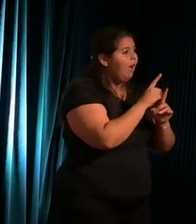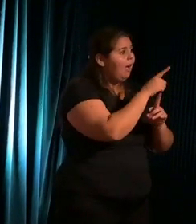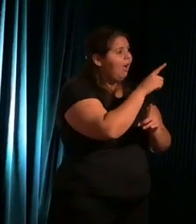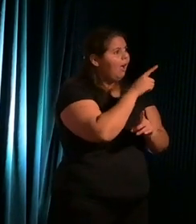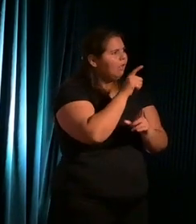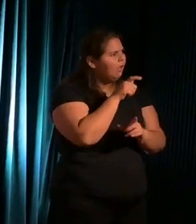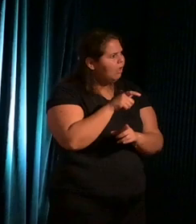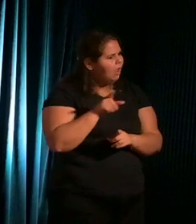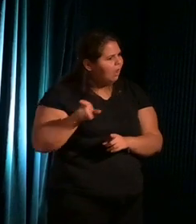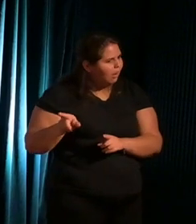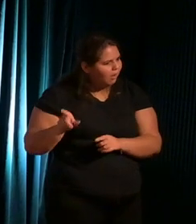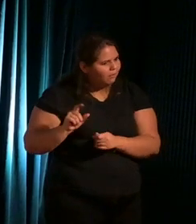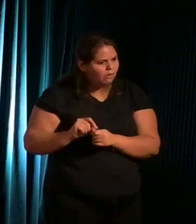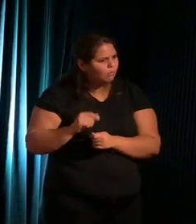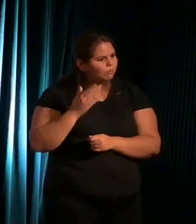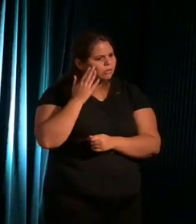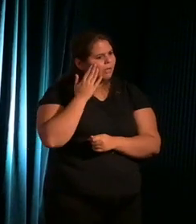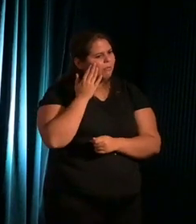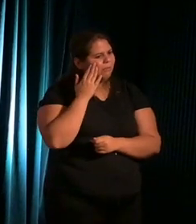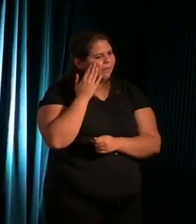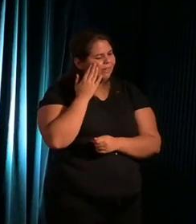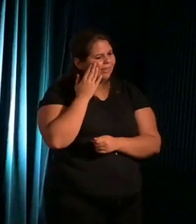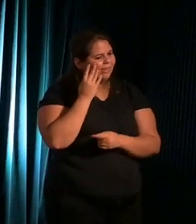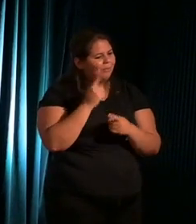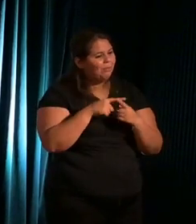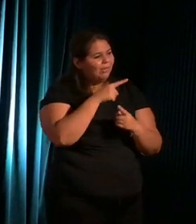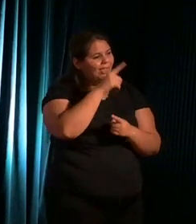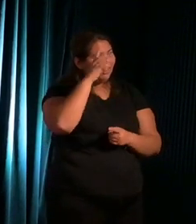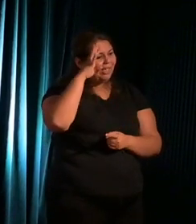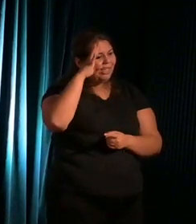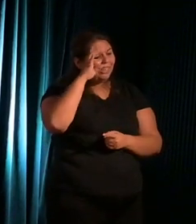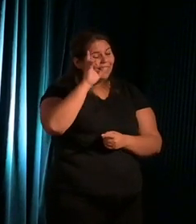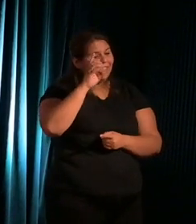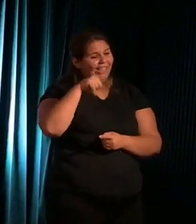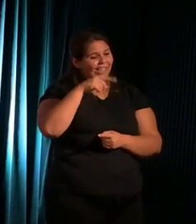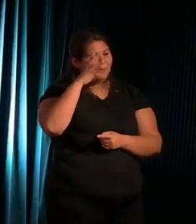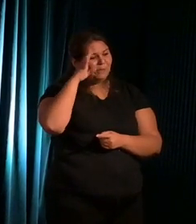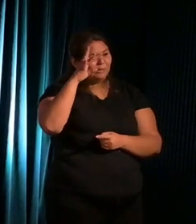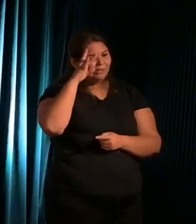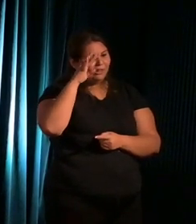nosso imaginário, né, e encontrar com o autor dessas imagens.